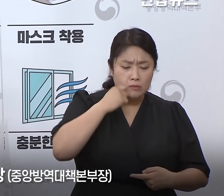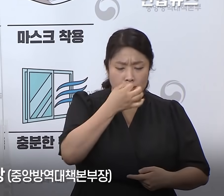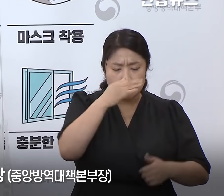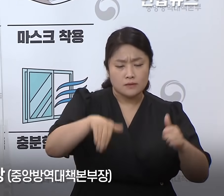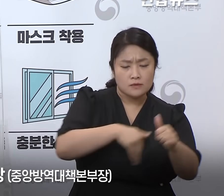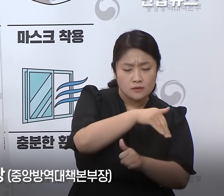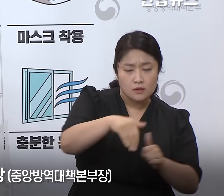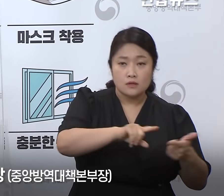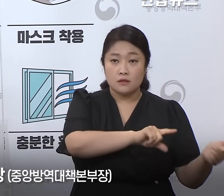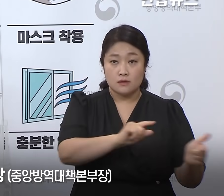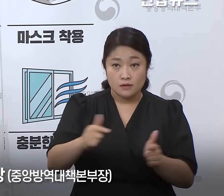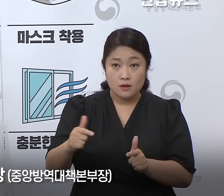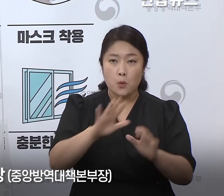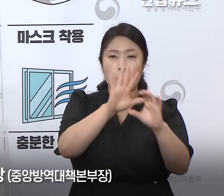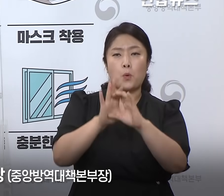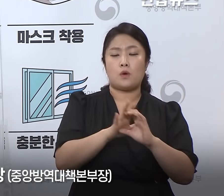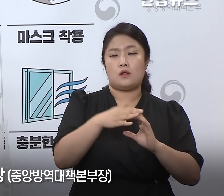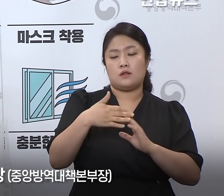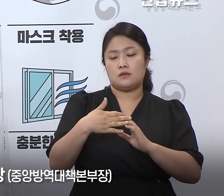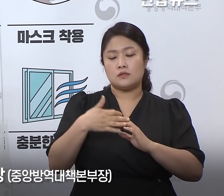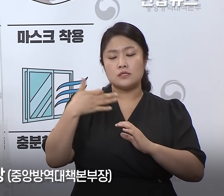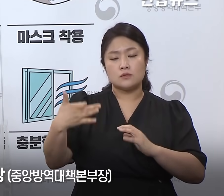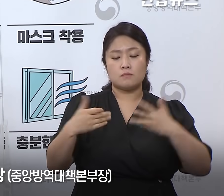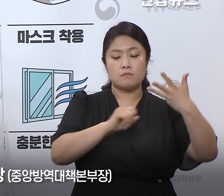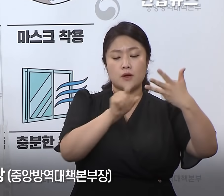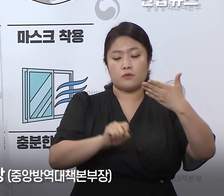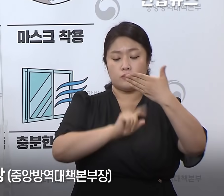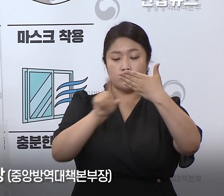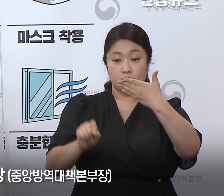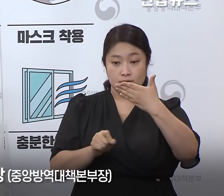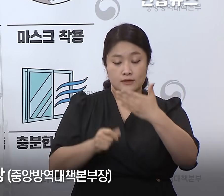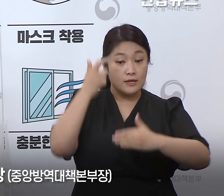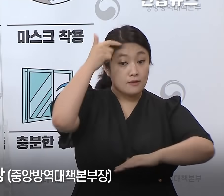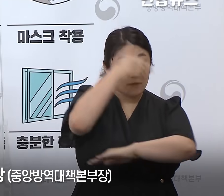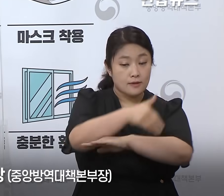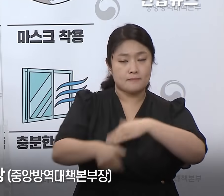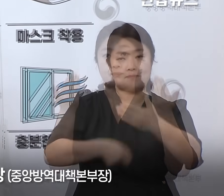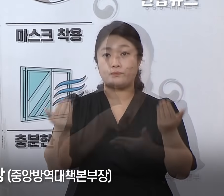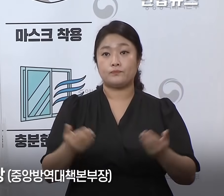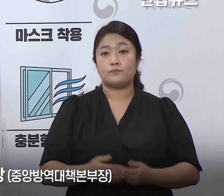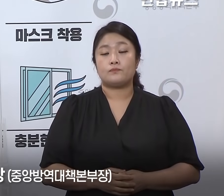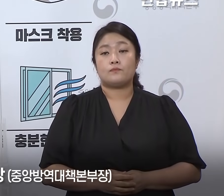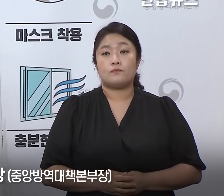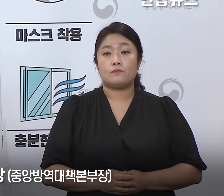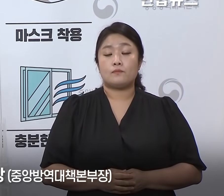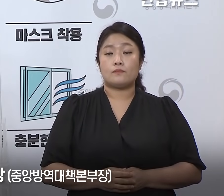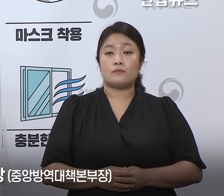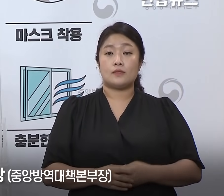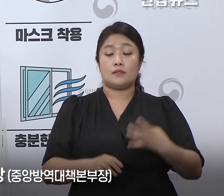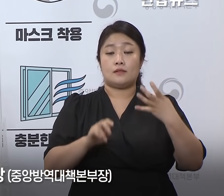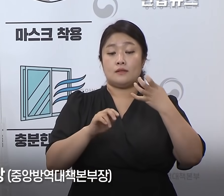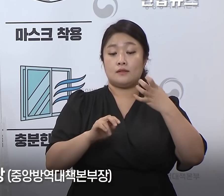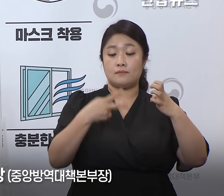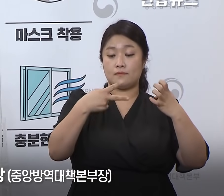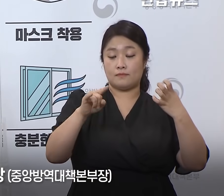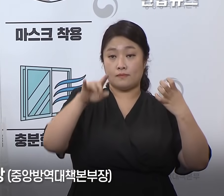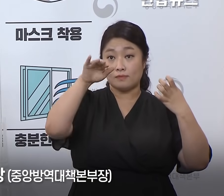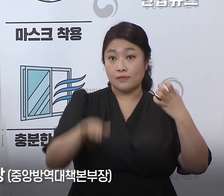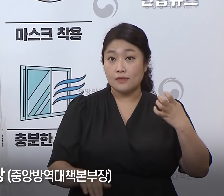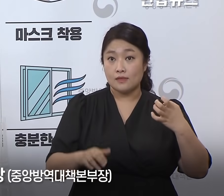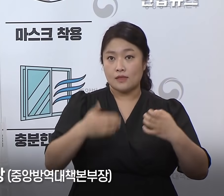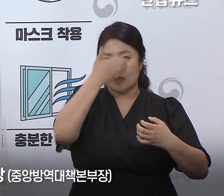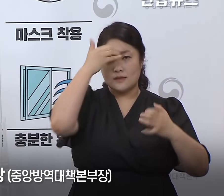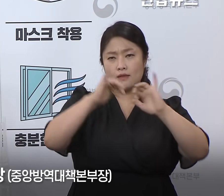일고 예방접종 8월 9월 시행계획 을 확정하였습니다 40대 이하 청 장년층 에